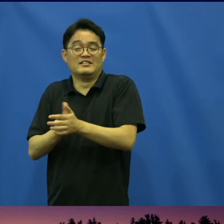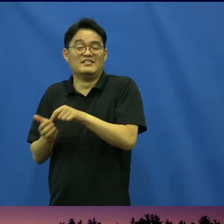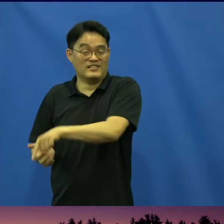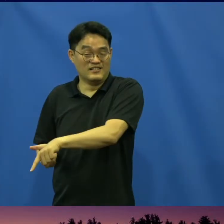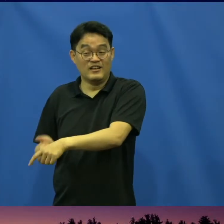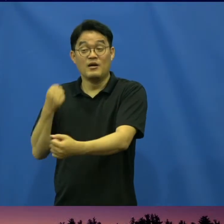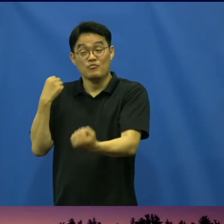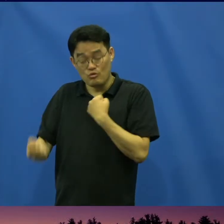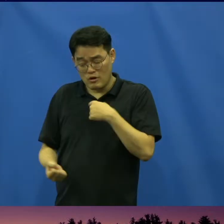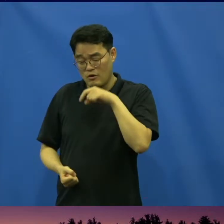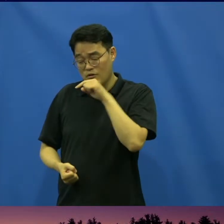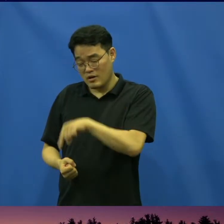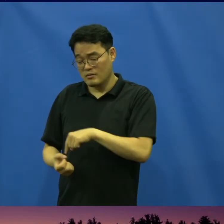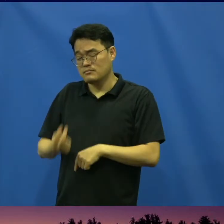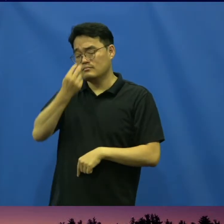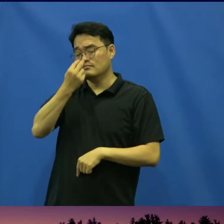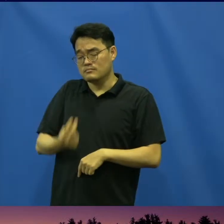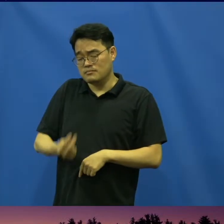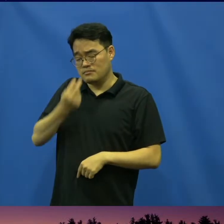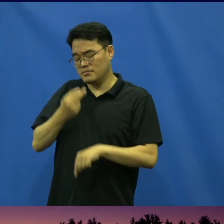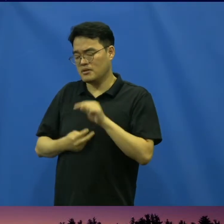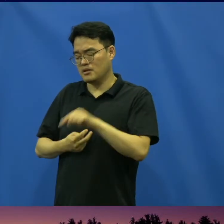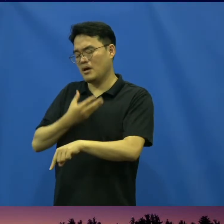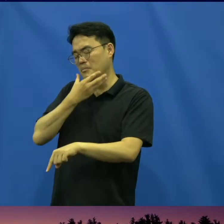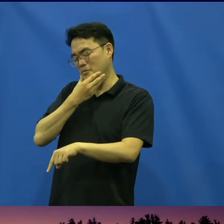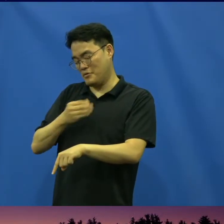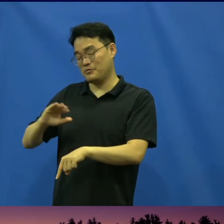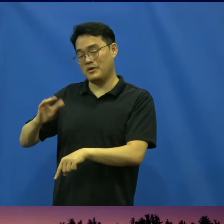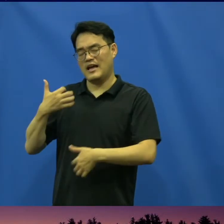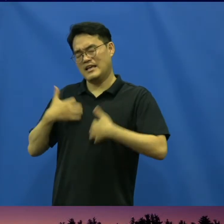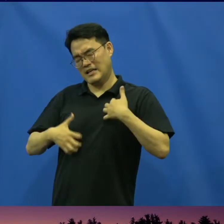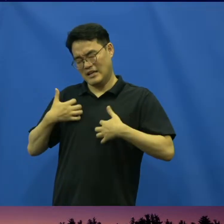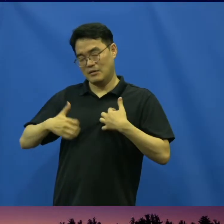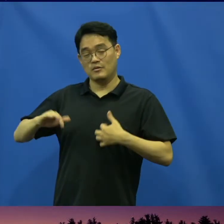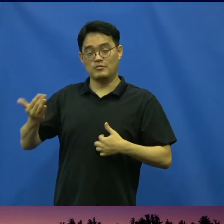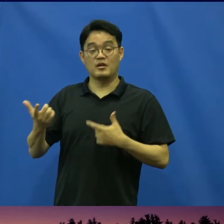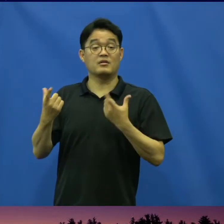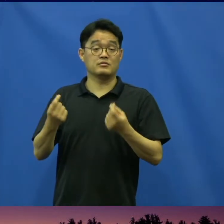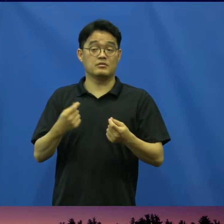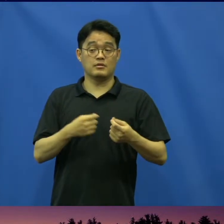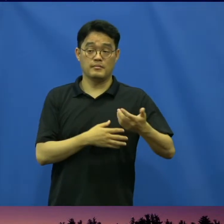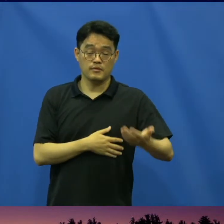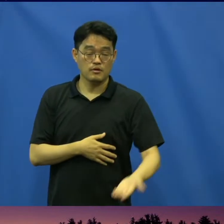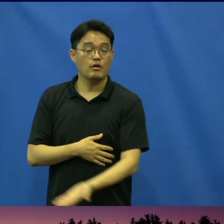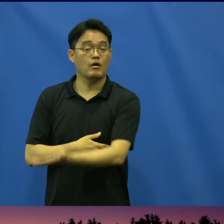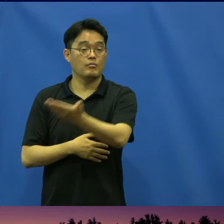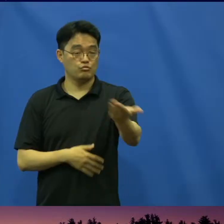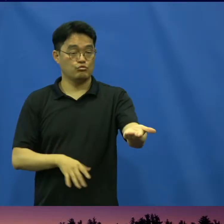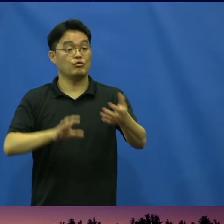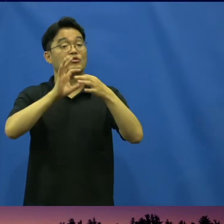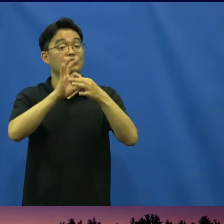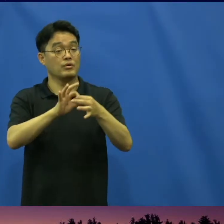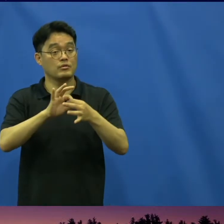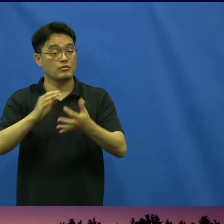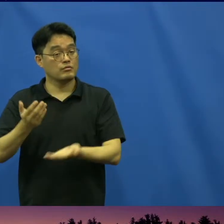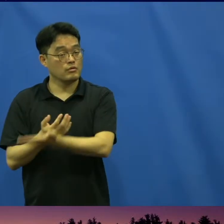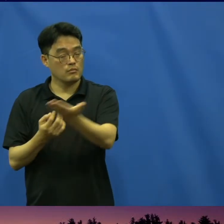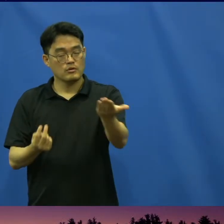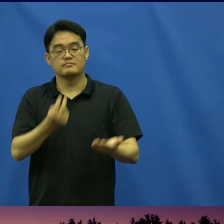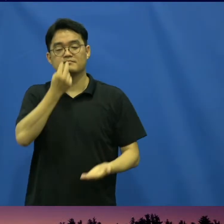그러니까 복이 이미 여러분들에게 흘러 넘치고 있어요, 여러분. 예수 그리스도의 복이, 그 예수 그리스도의